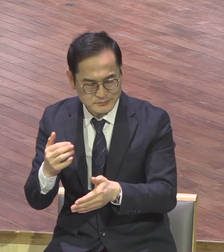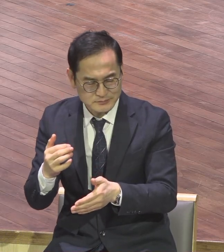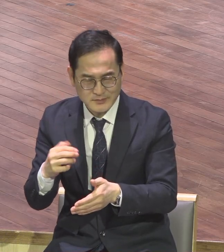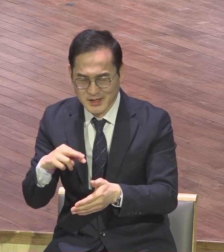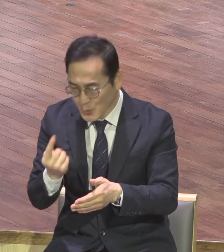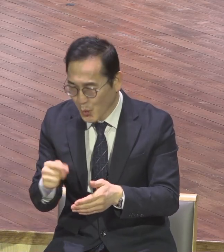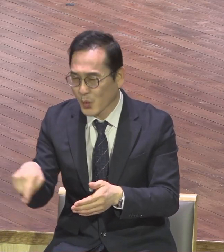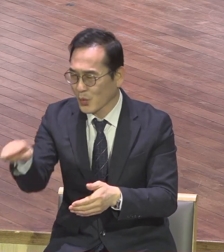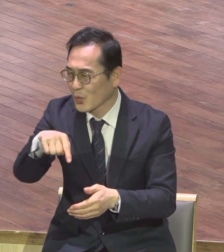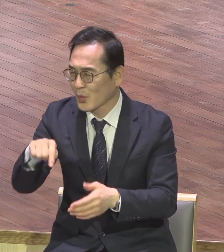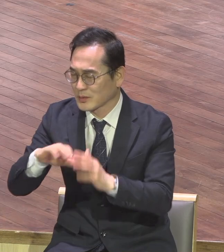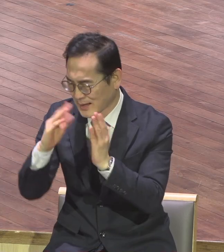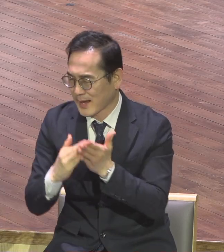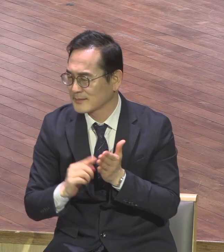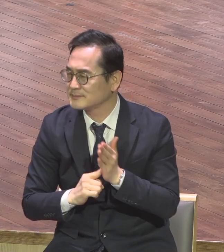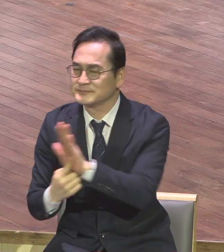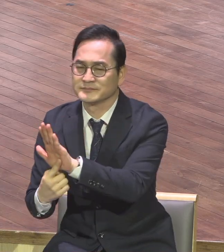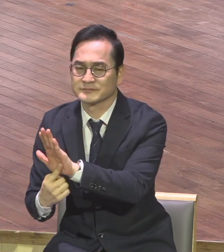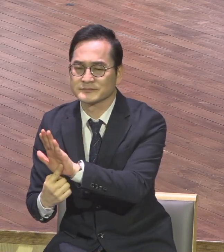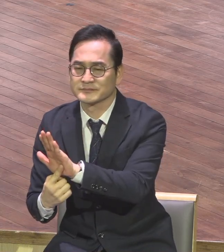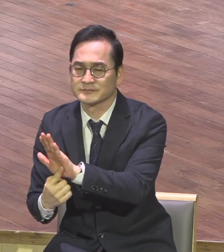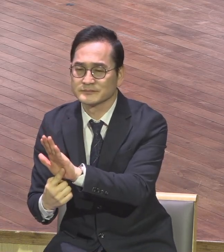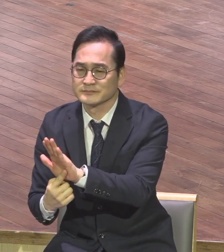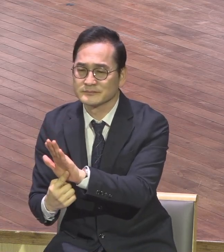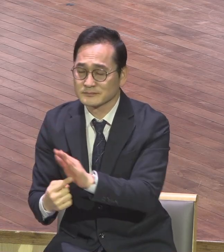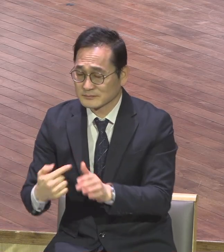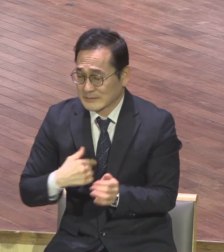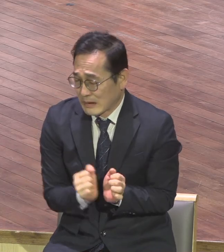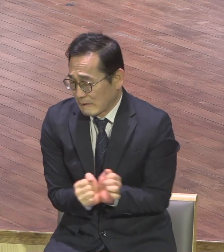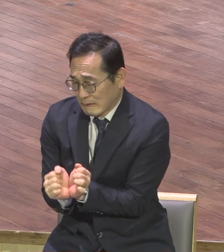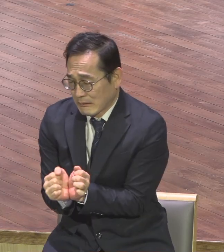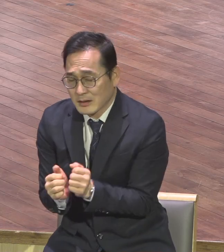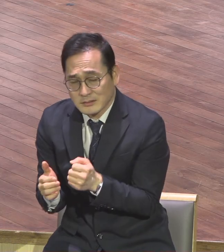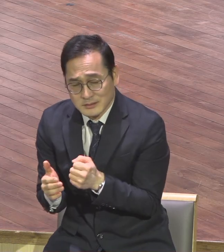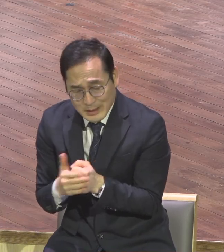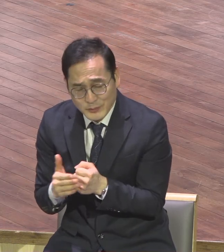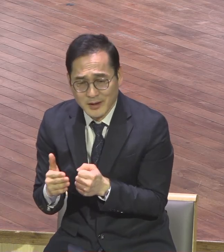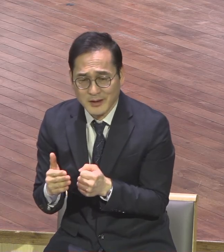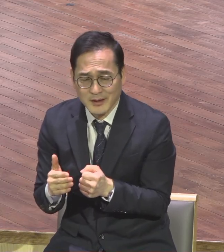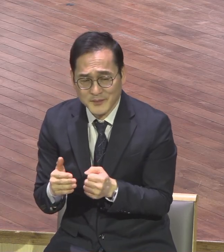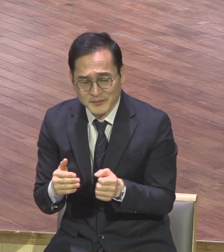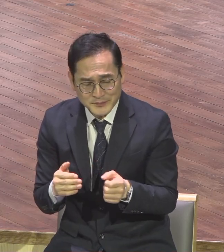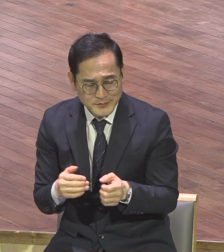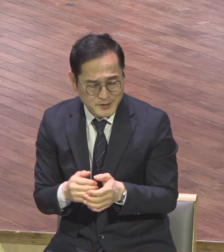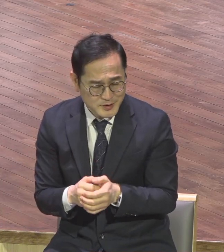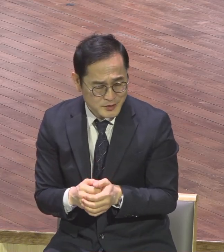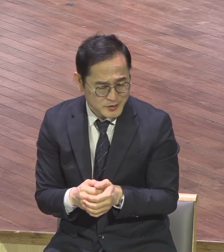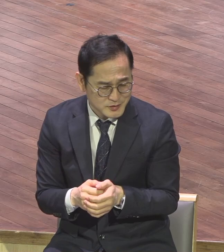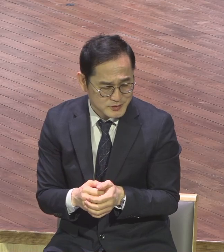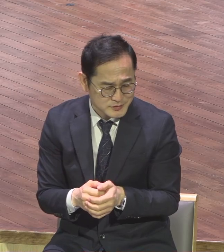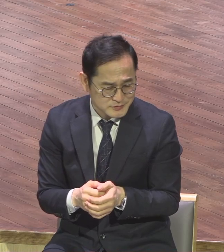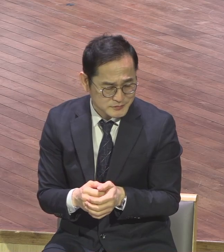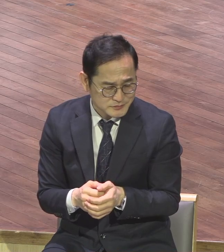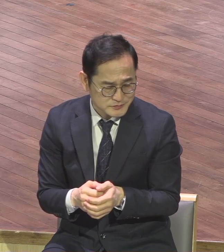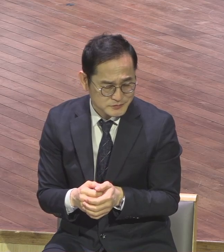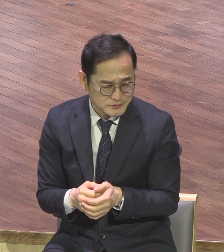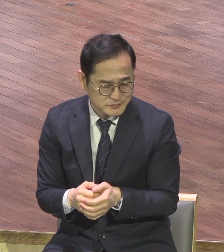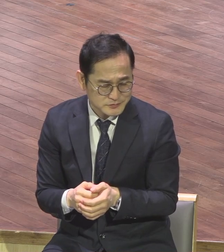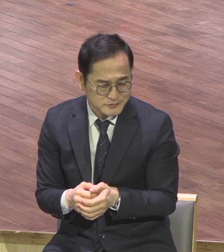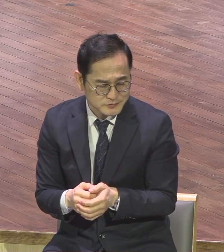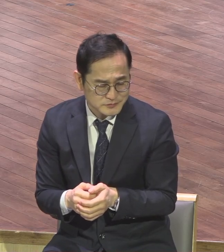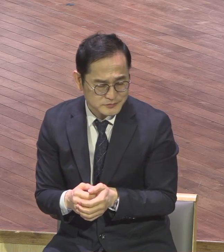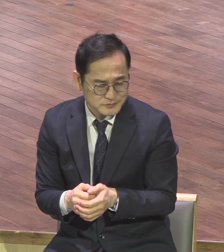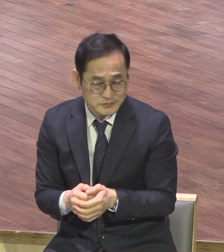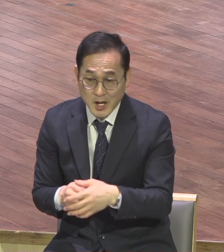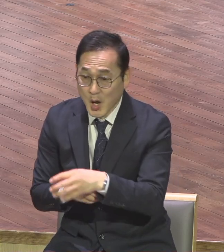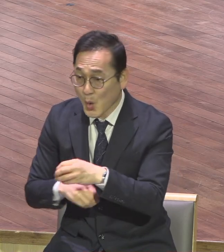나타났으니, 형제 중 다수가 나의 매임으로 말미암아 주 안에서 신뢰함으로 흠없이 하나님의 말씀을